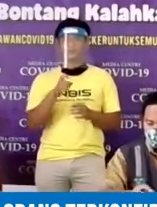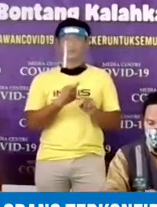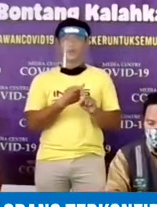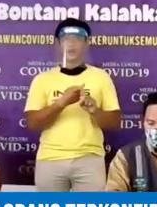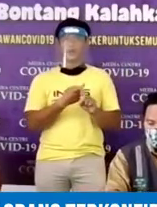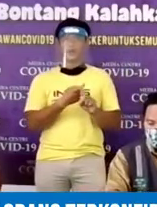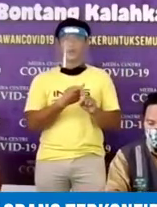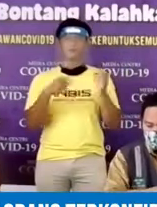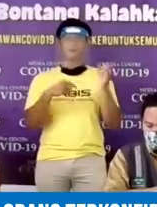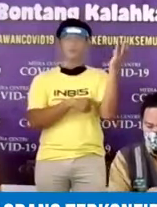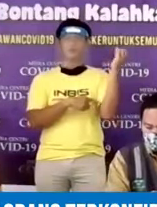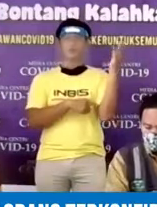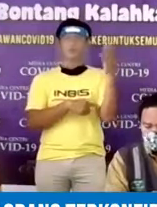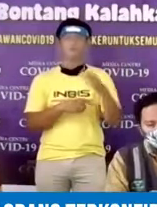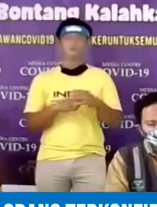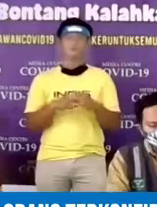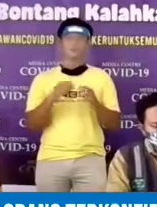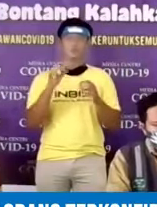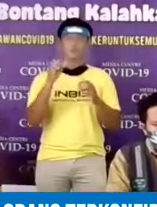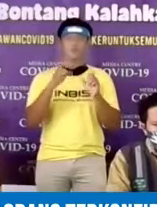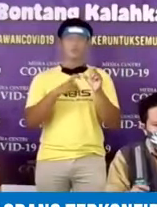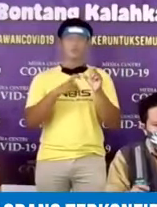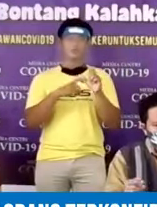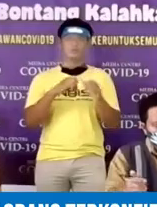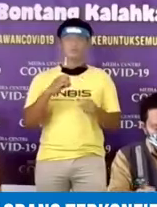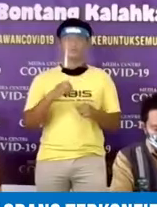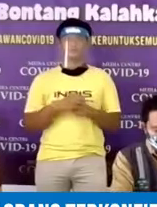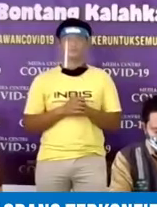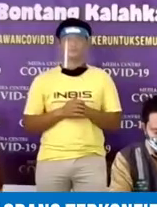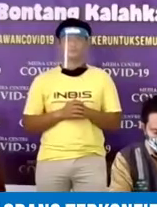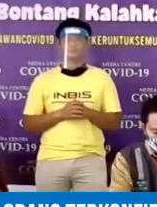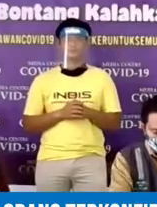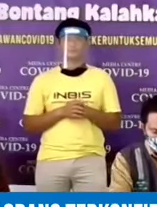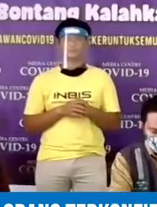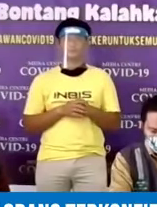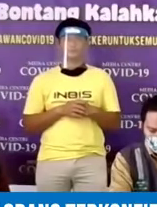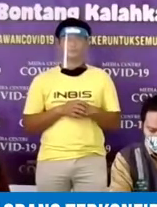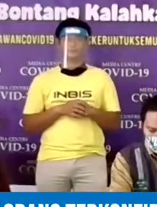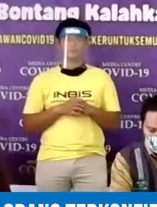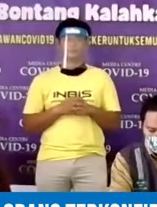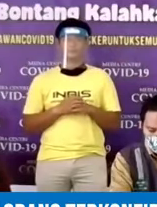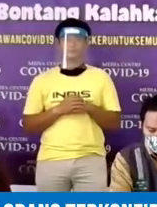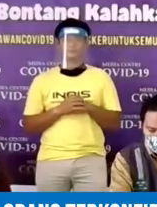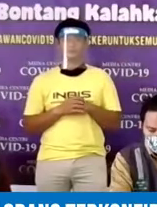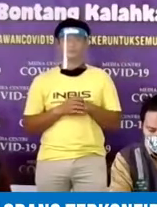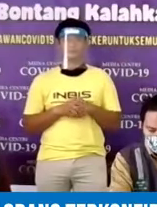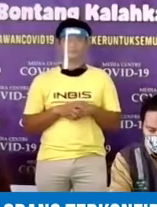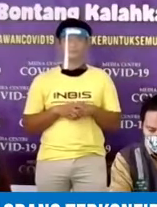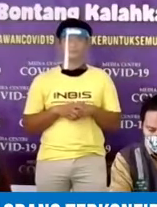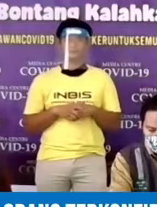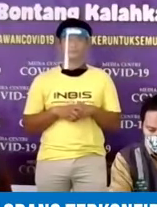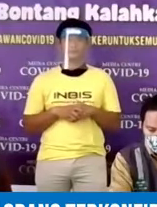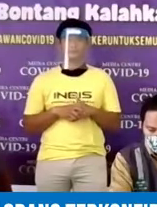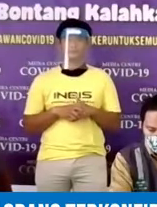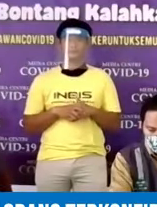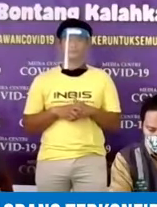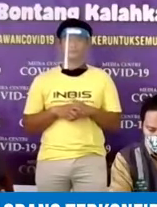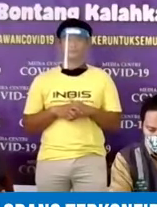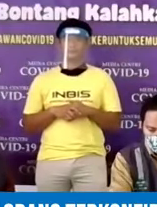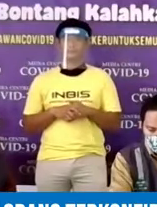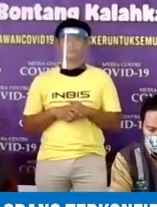eh ini bu kan mumpung lagi apa a 2006 possible listrik dari eh tadi diskes